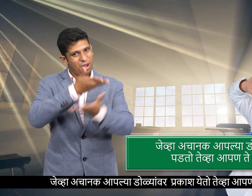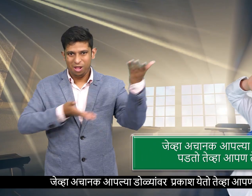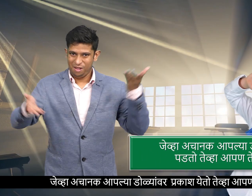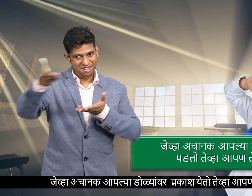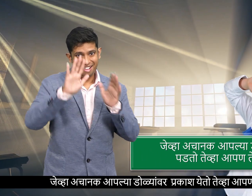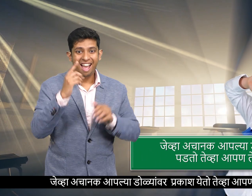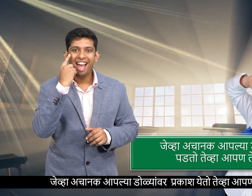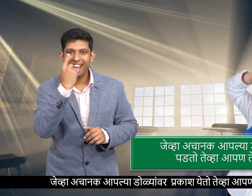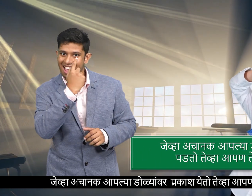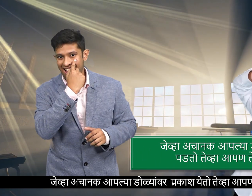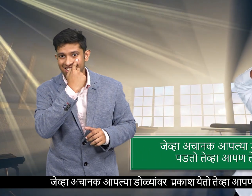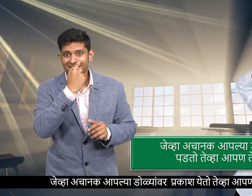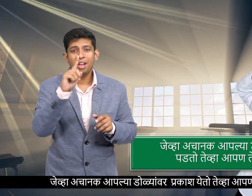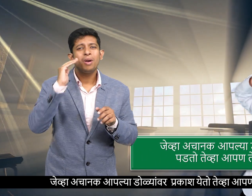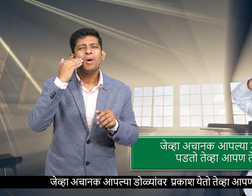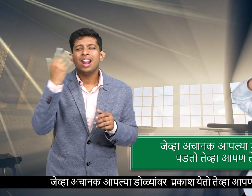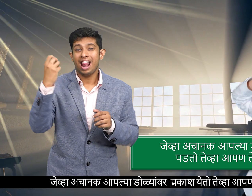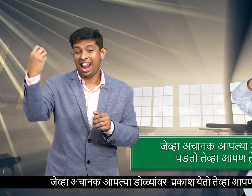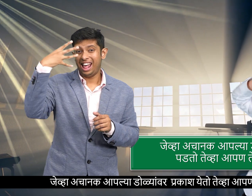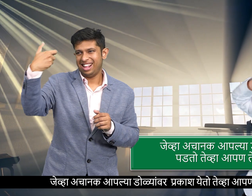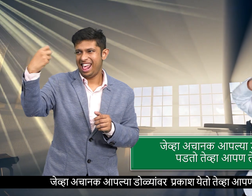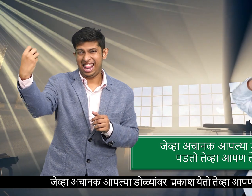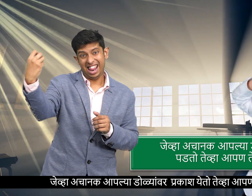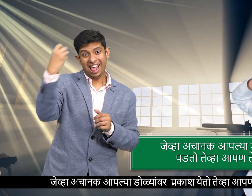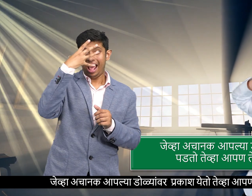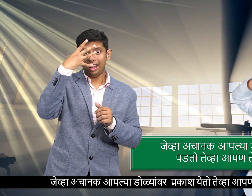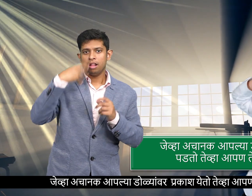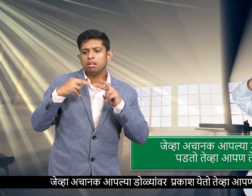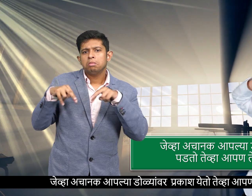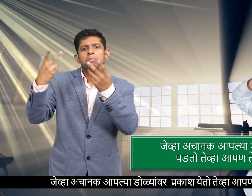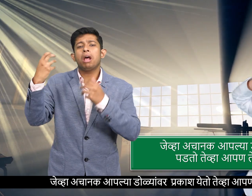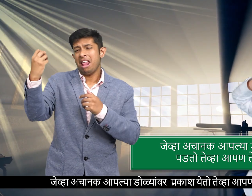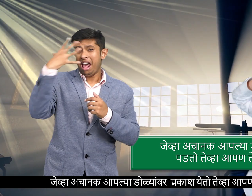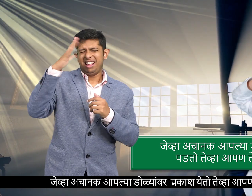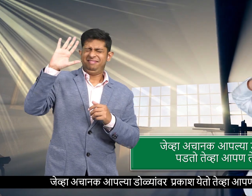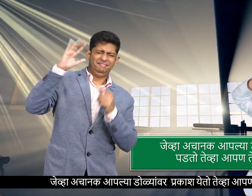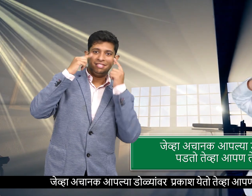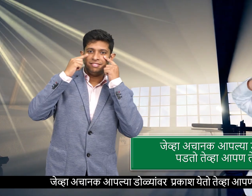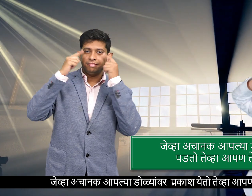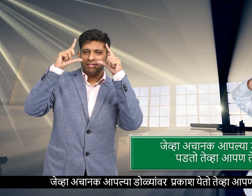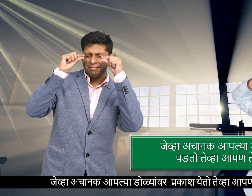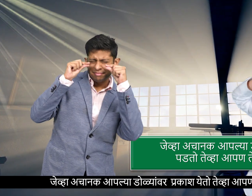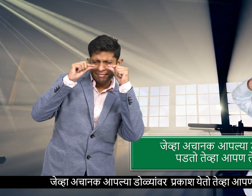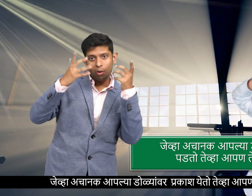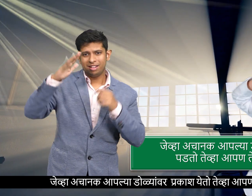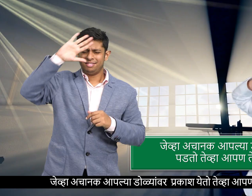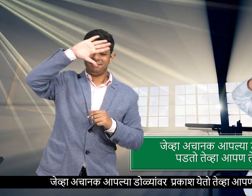जेव्हा अचानक आपल्या डोळ्यांवर प्रकाश येतो तेव्हा आपण ते बंद करतो.